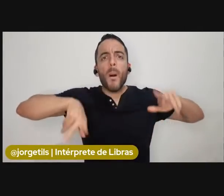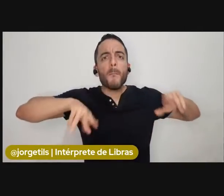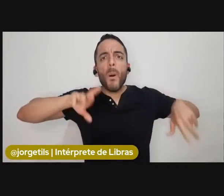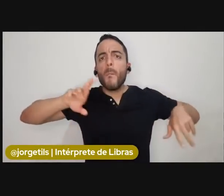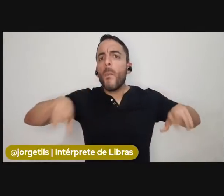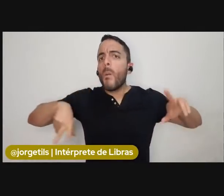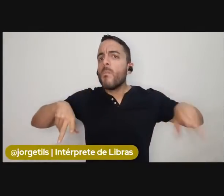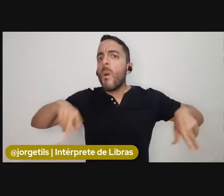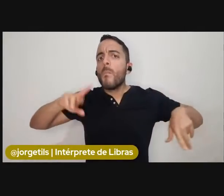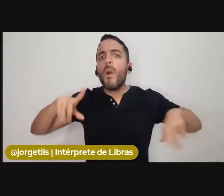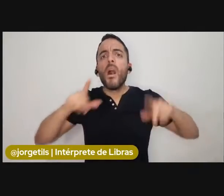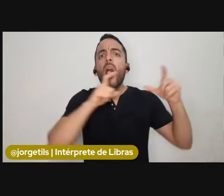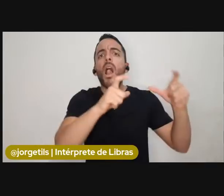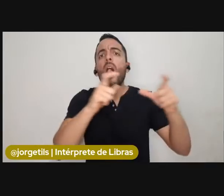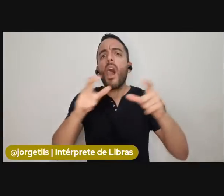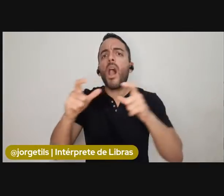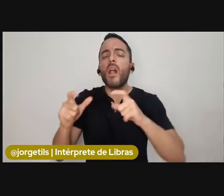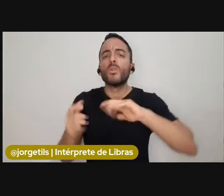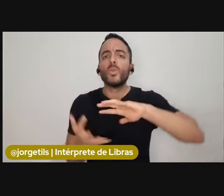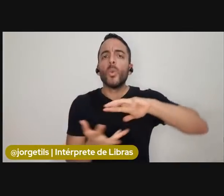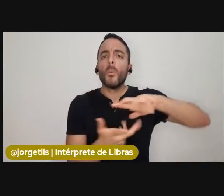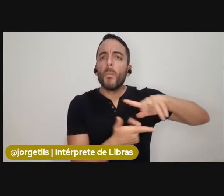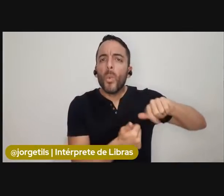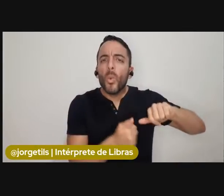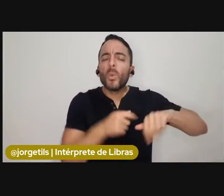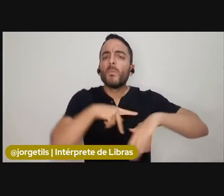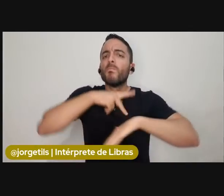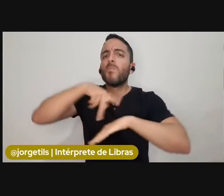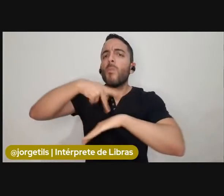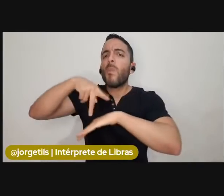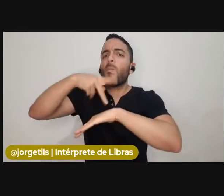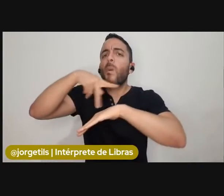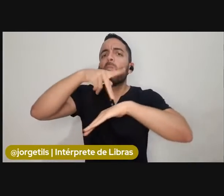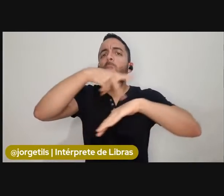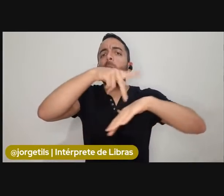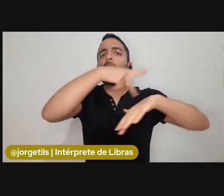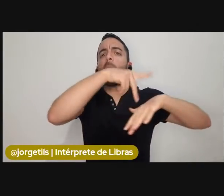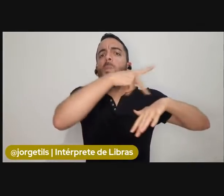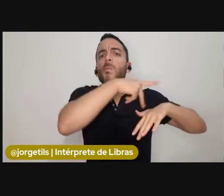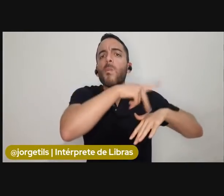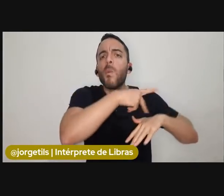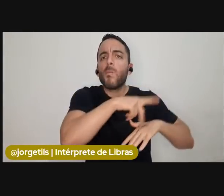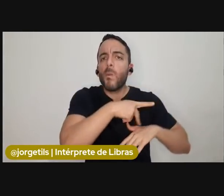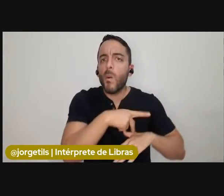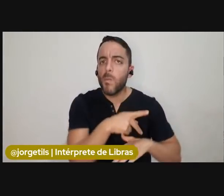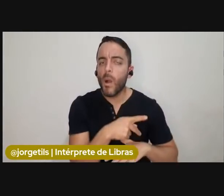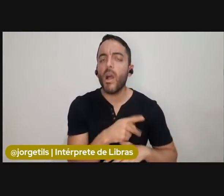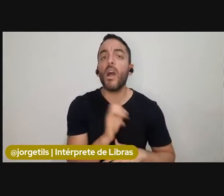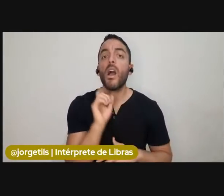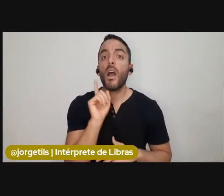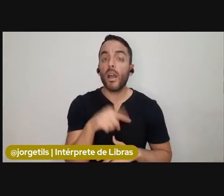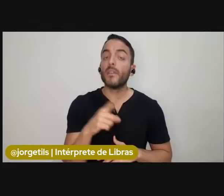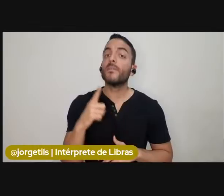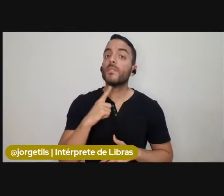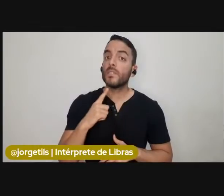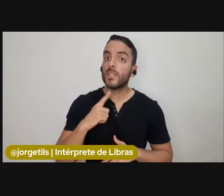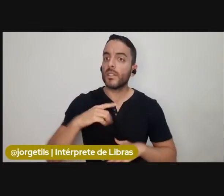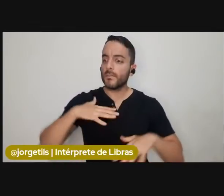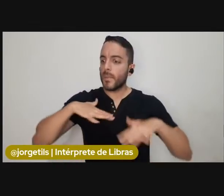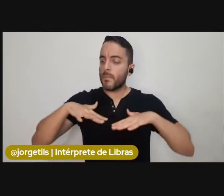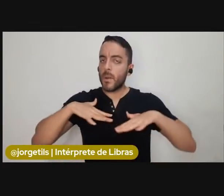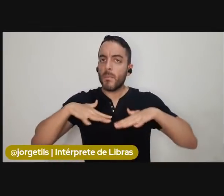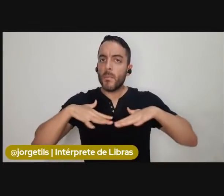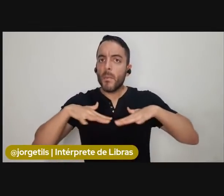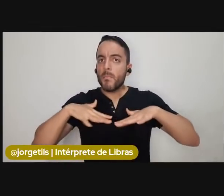várias nações, em vários lugares do mundo, se fazia essas mobilizações no sentido